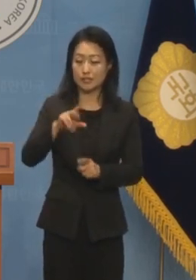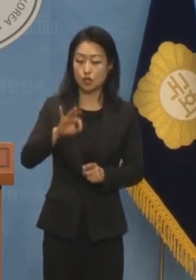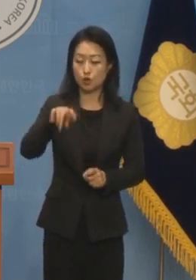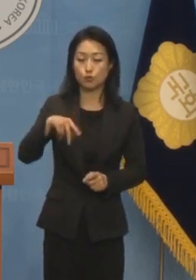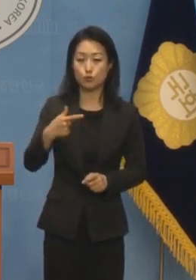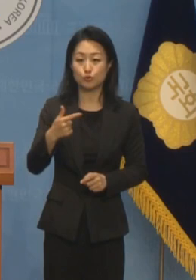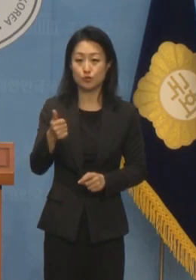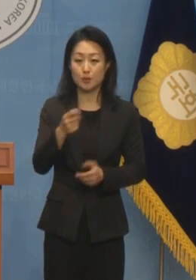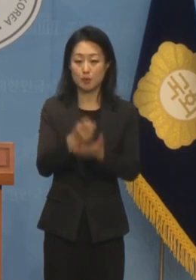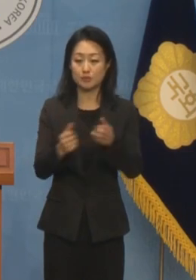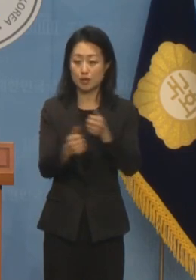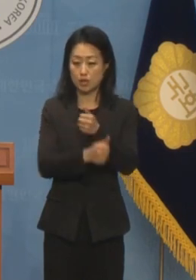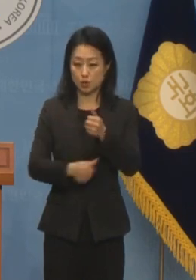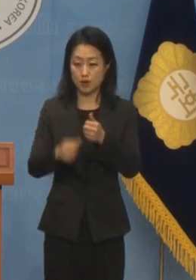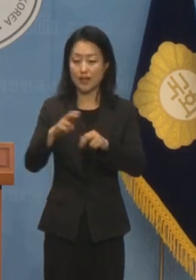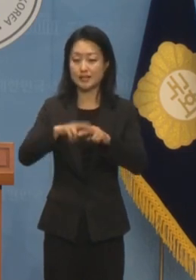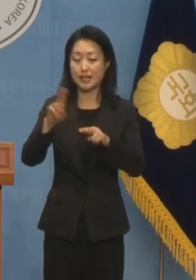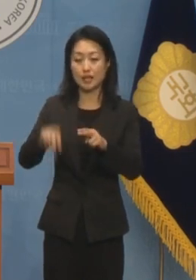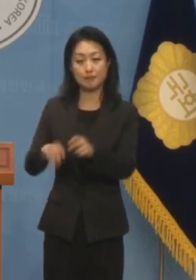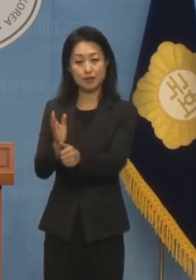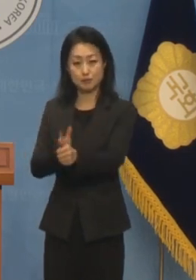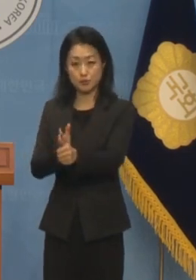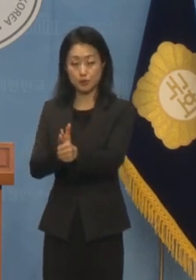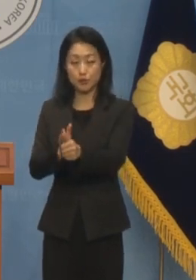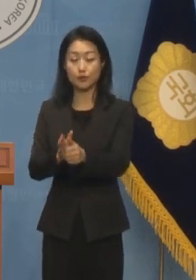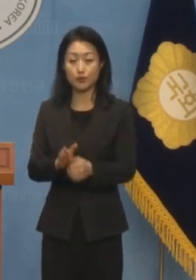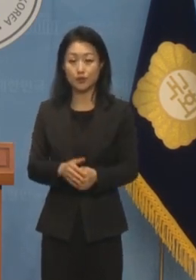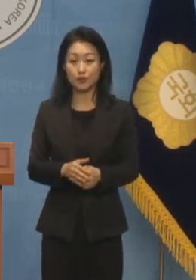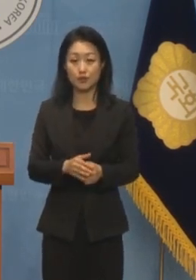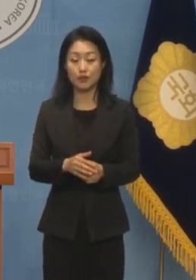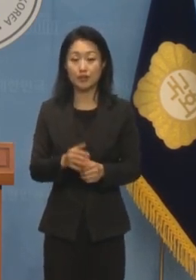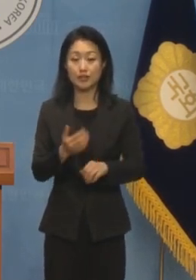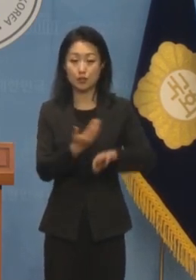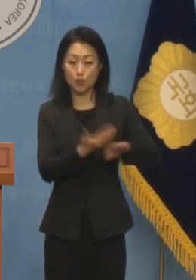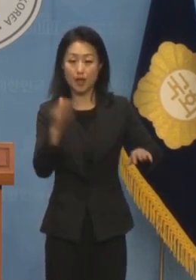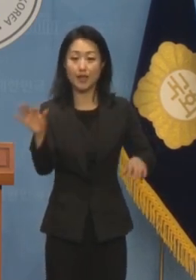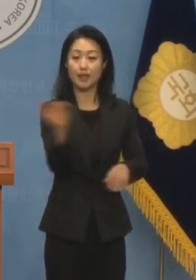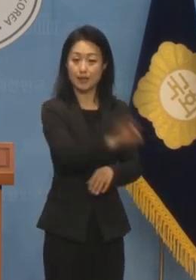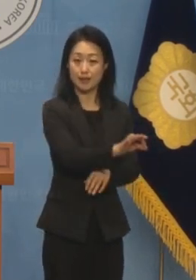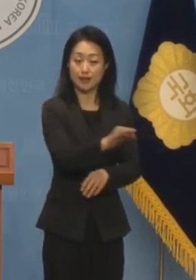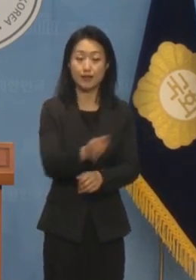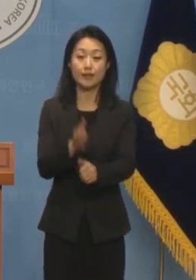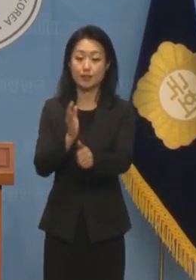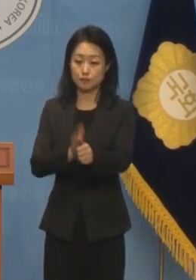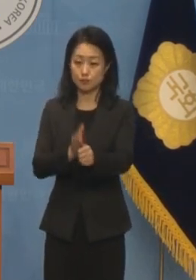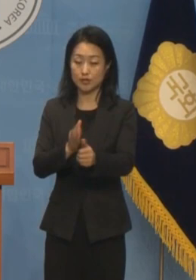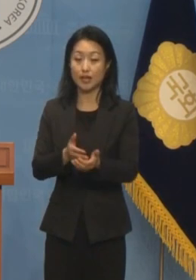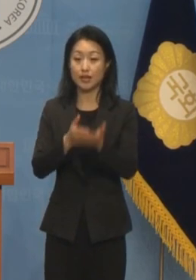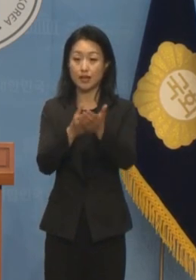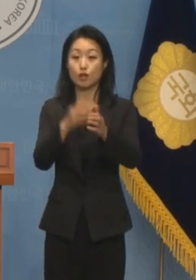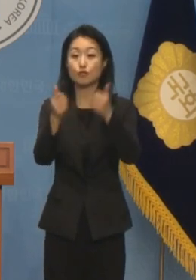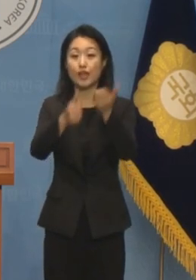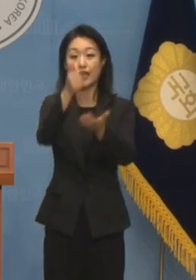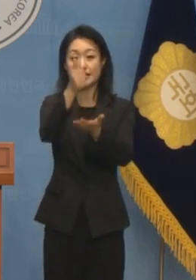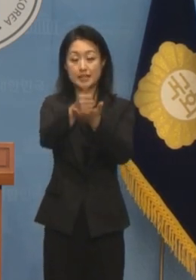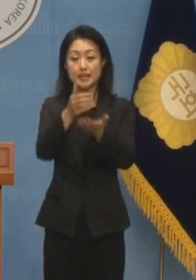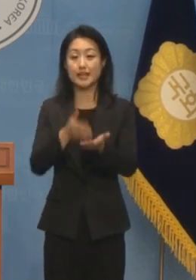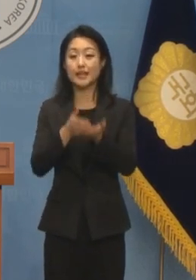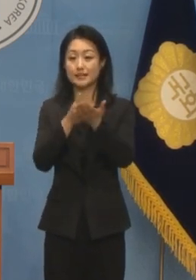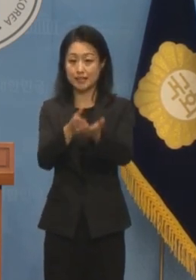의원을 법사위원회에서 사임시키고 타 위원회에 보임할 것을 우원식